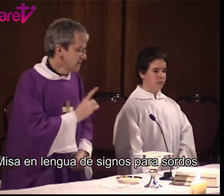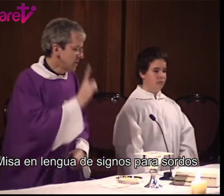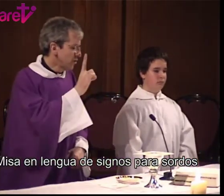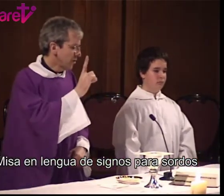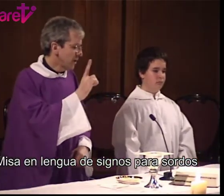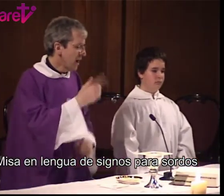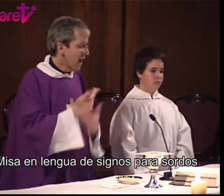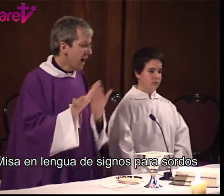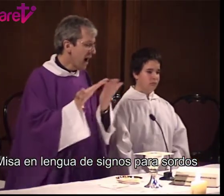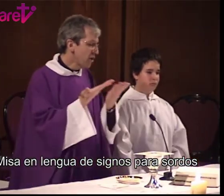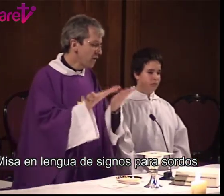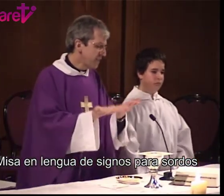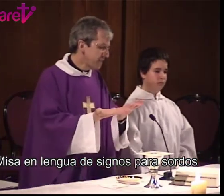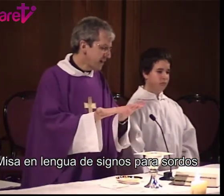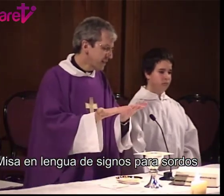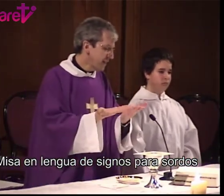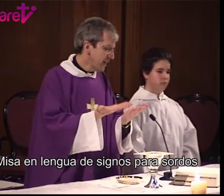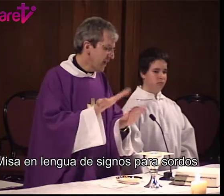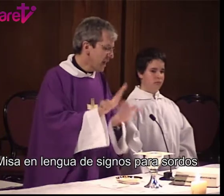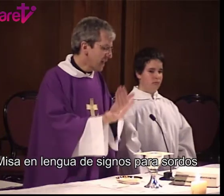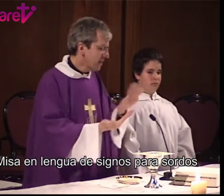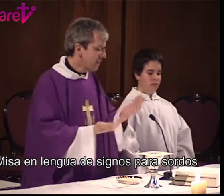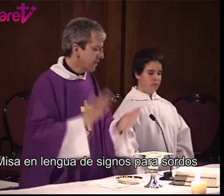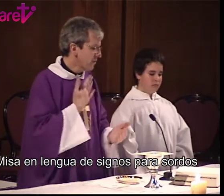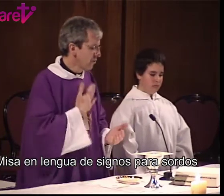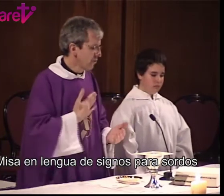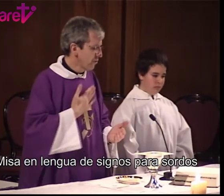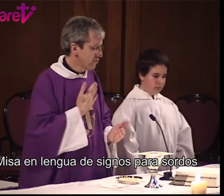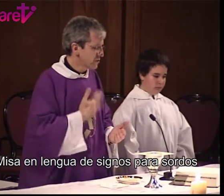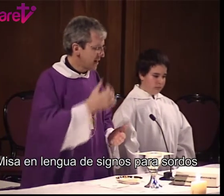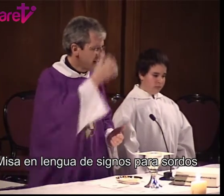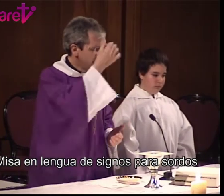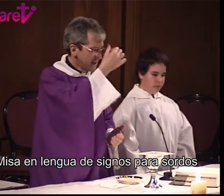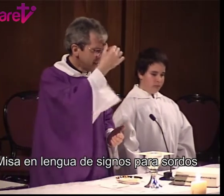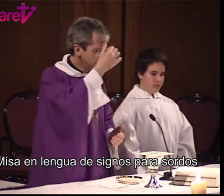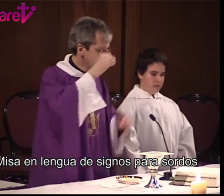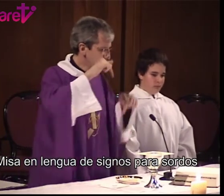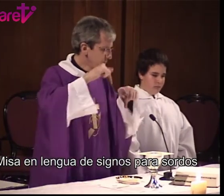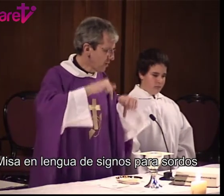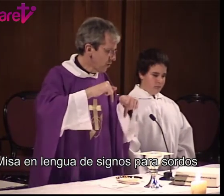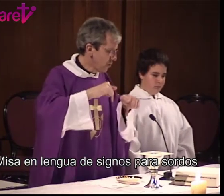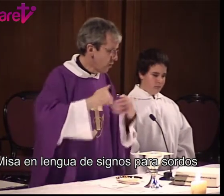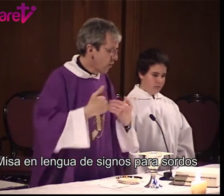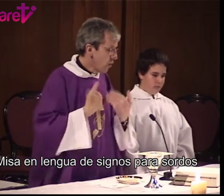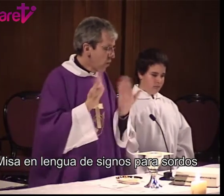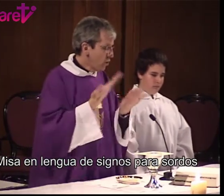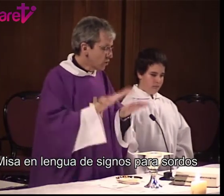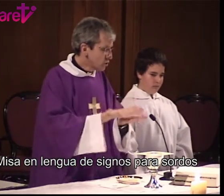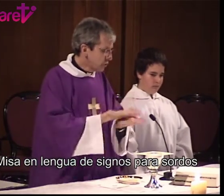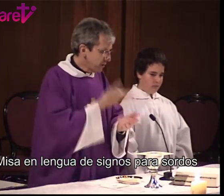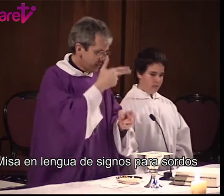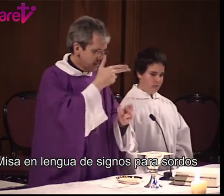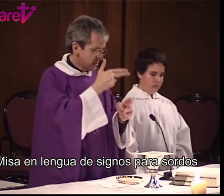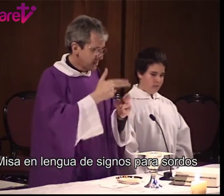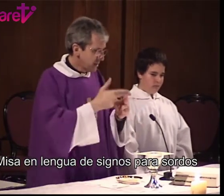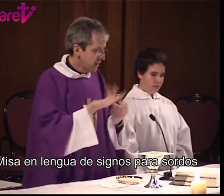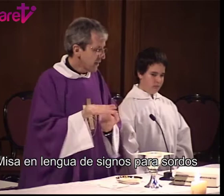Señor, al ofrecerte en la celebración gozosa de este domingo los dones que